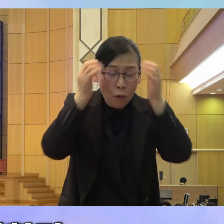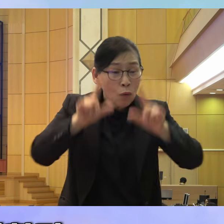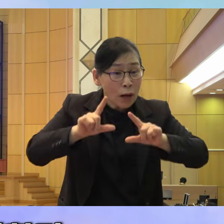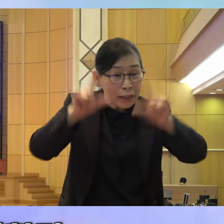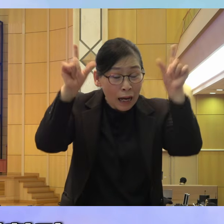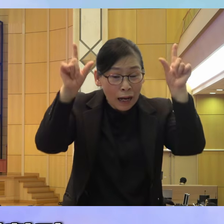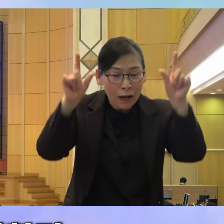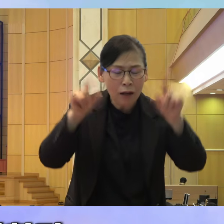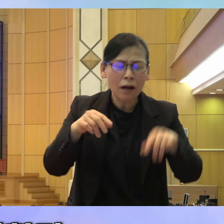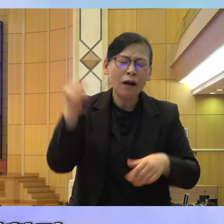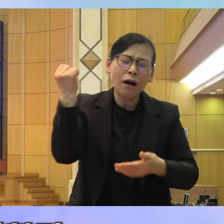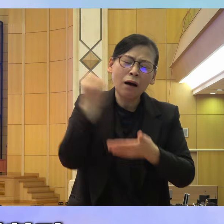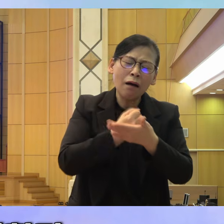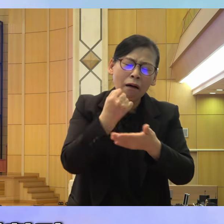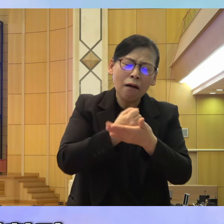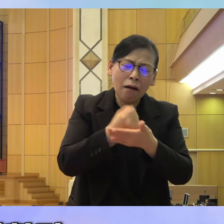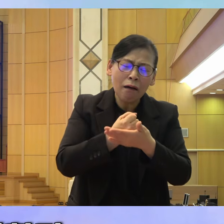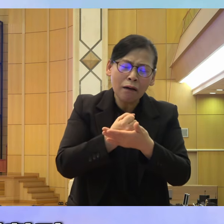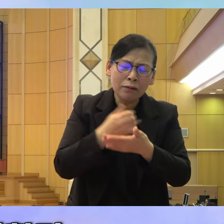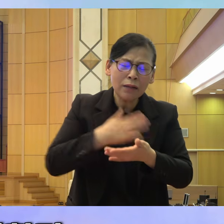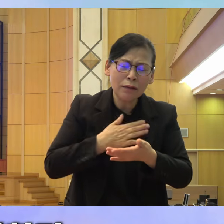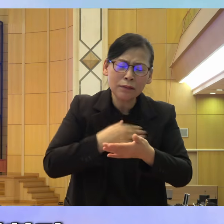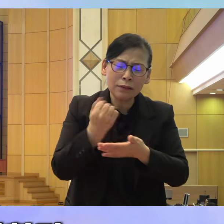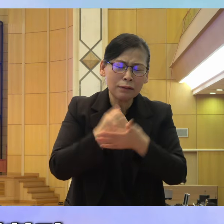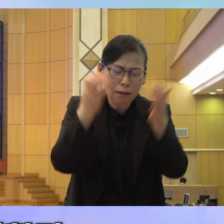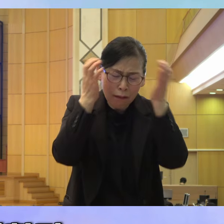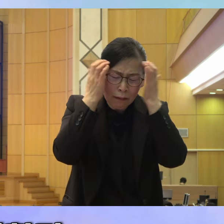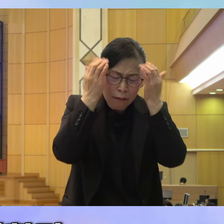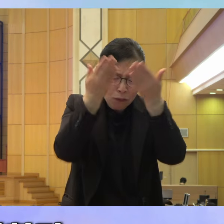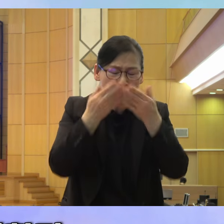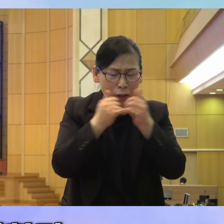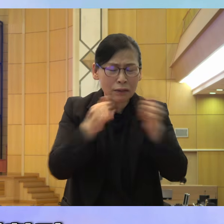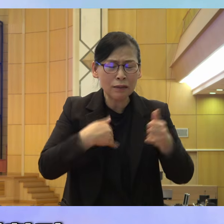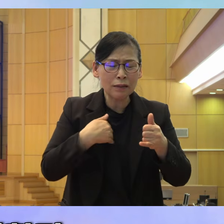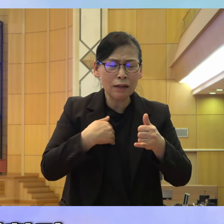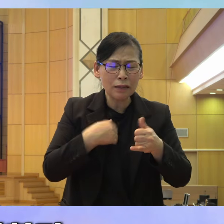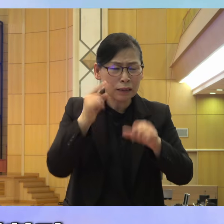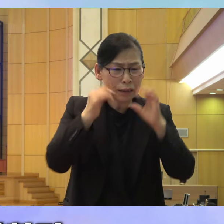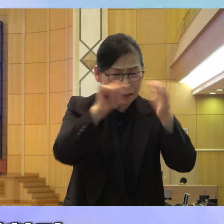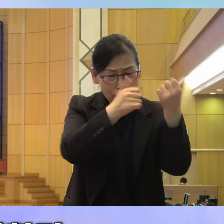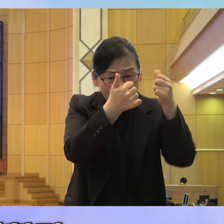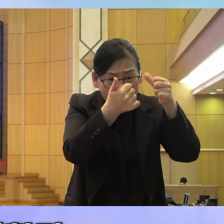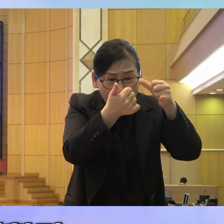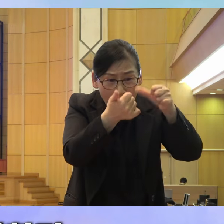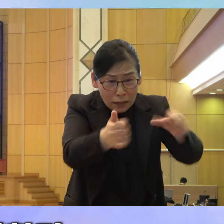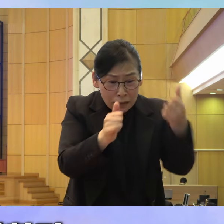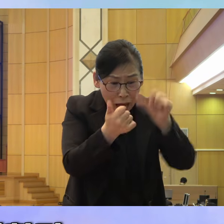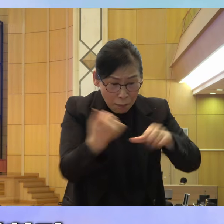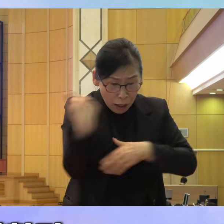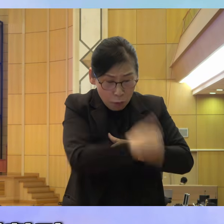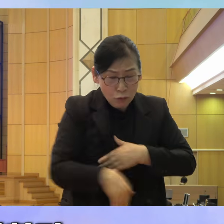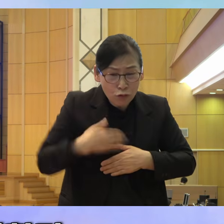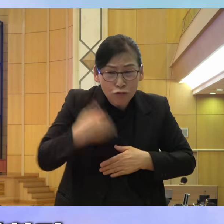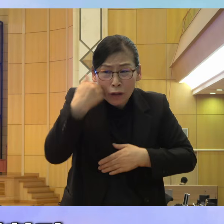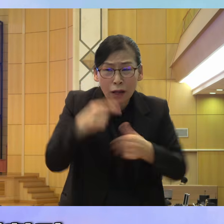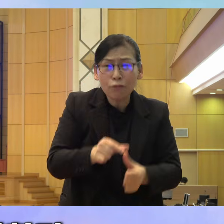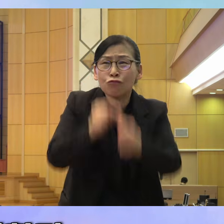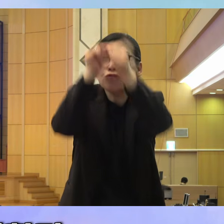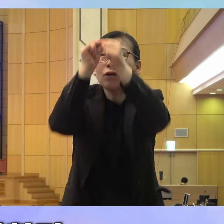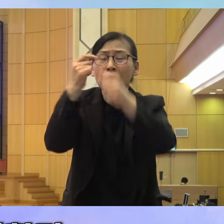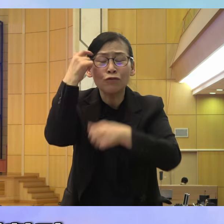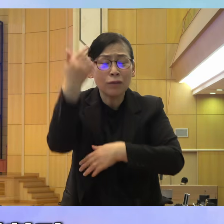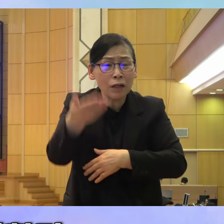말했어요. 오라 곤고한 자로다. 이 사망의 몸에서 누가 나를